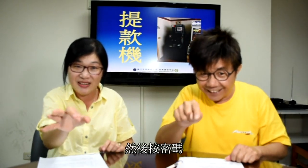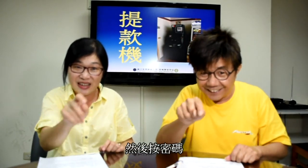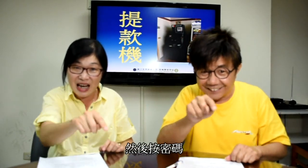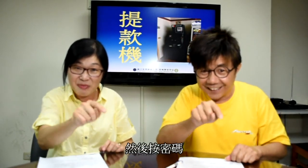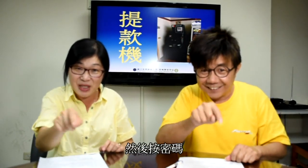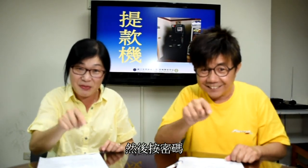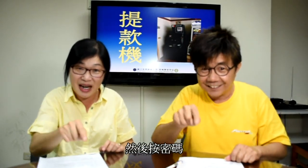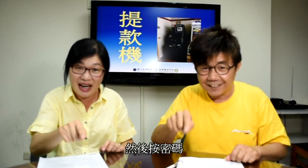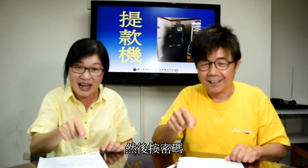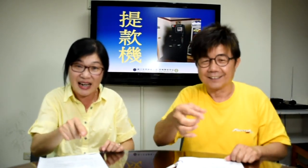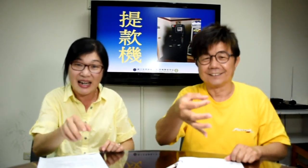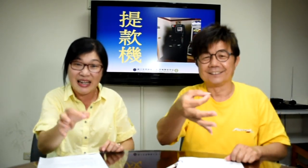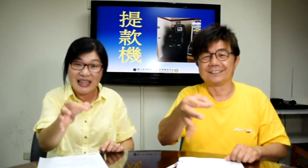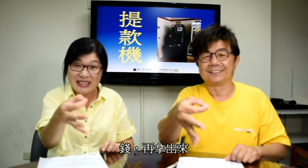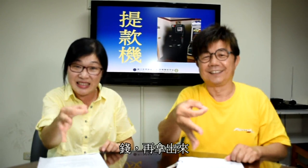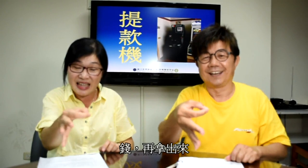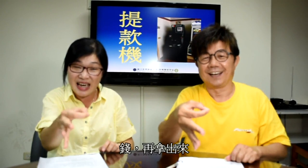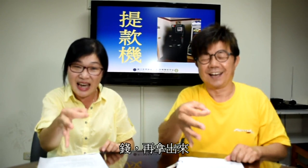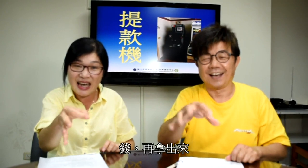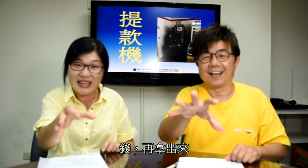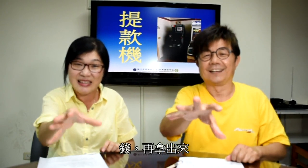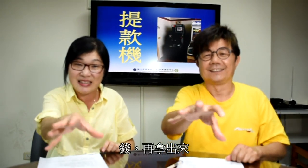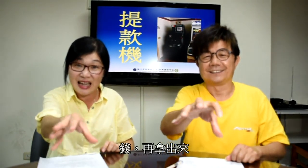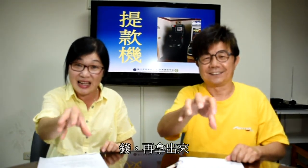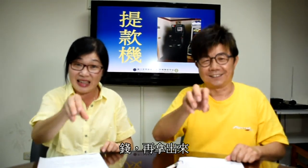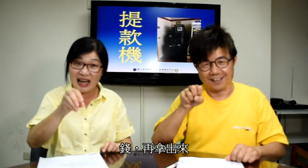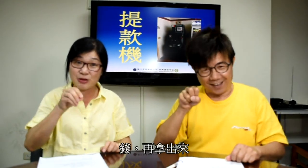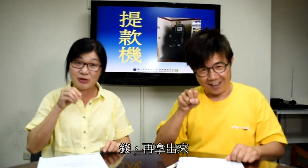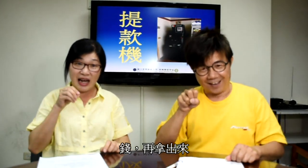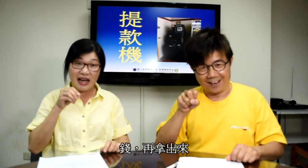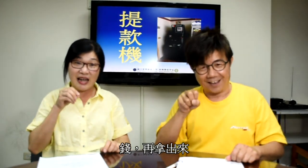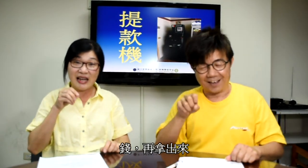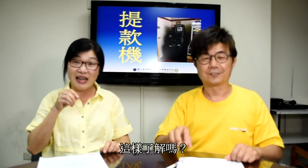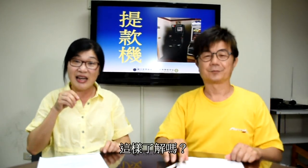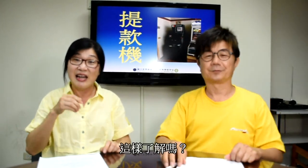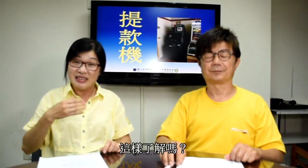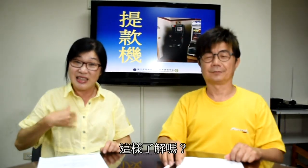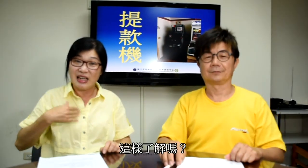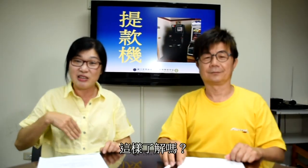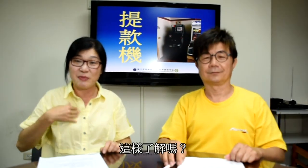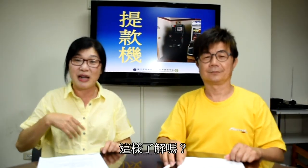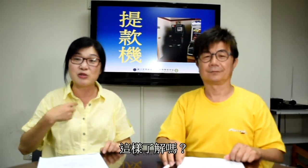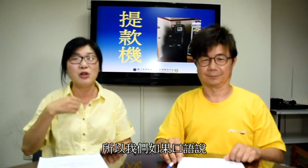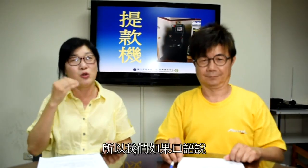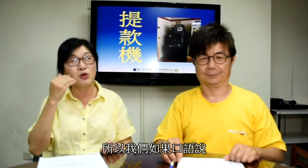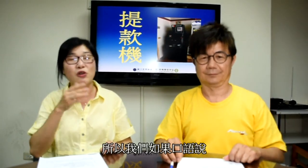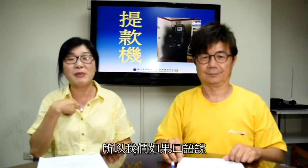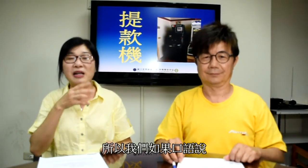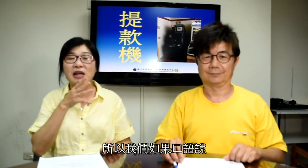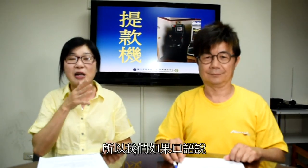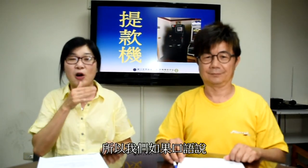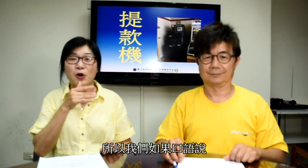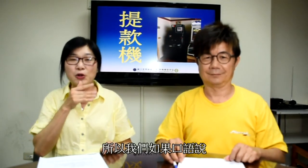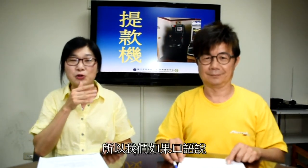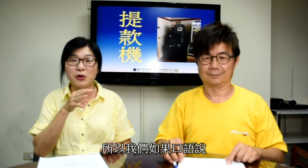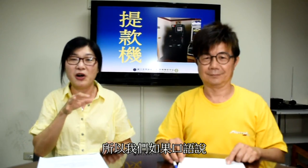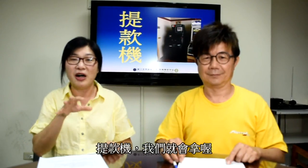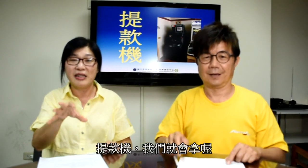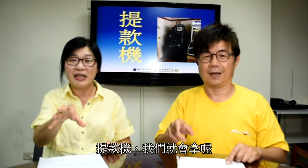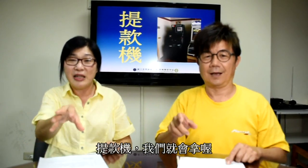按密码，钱再拿出来。这样了解吗？所以如果我们口语说提款